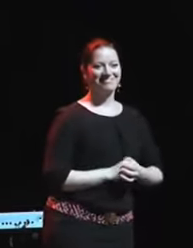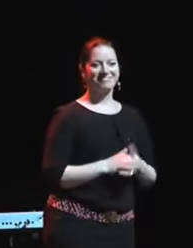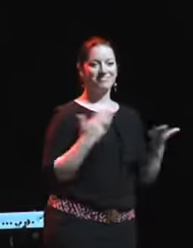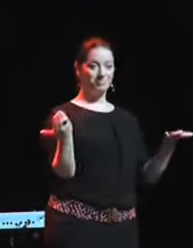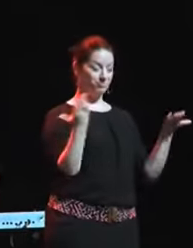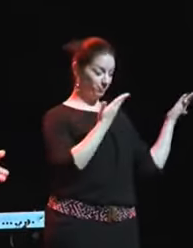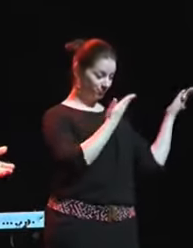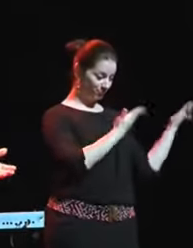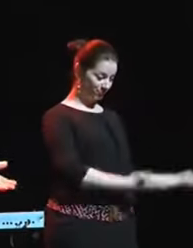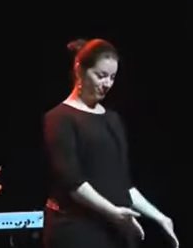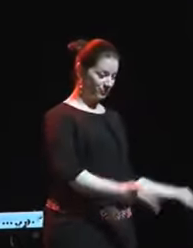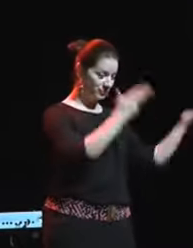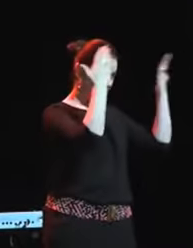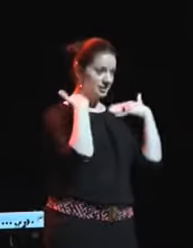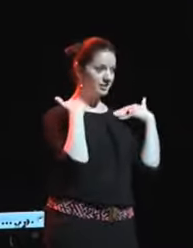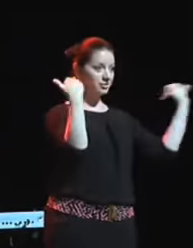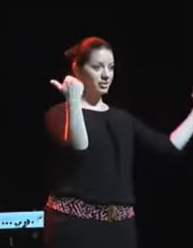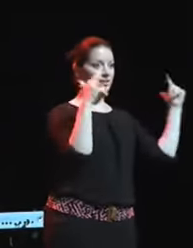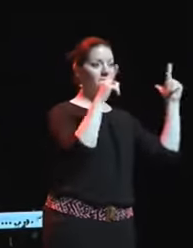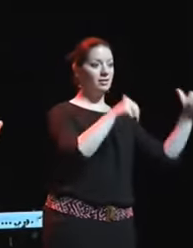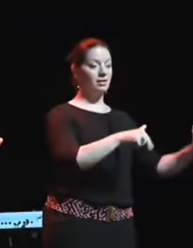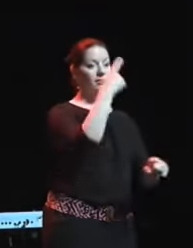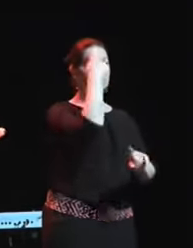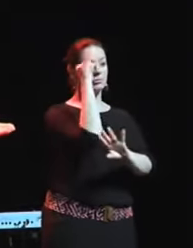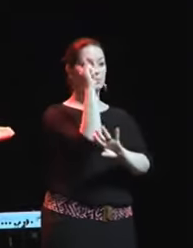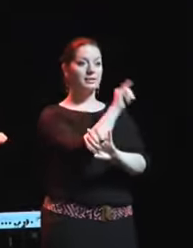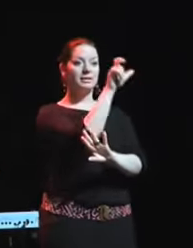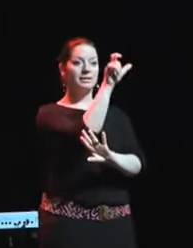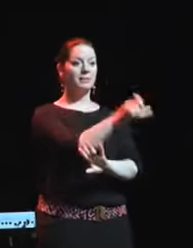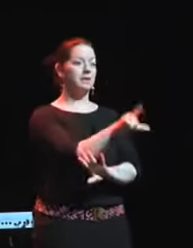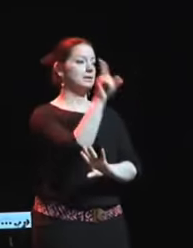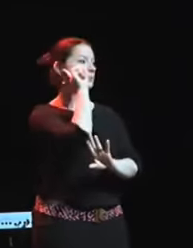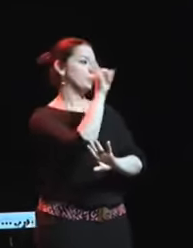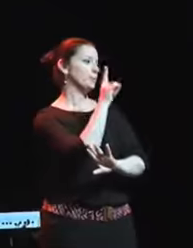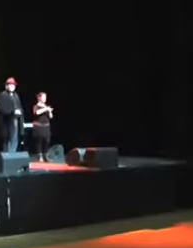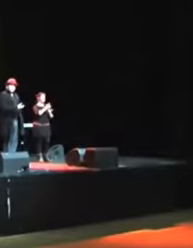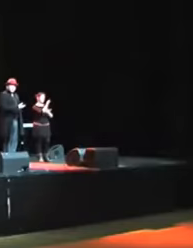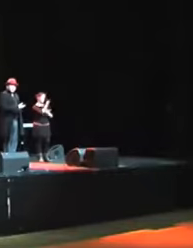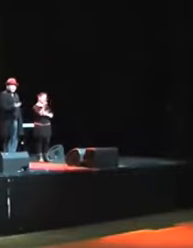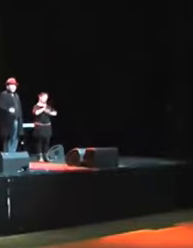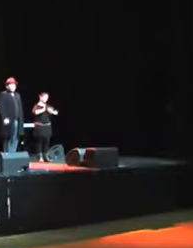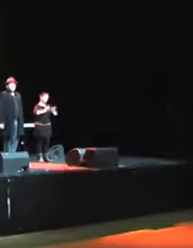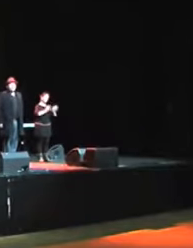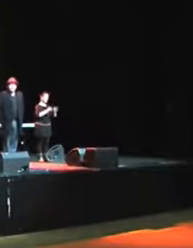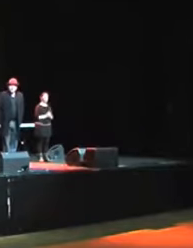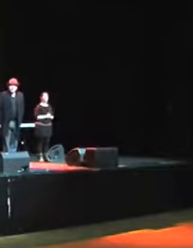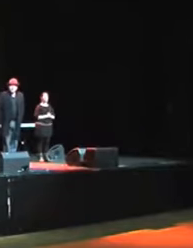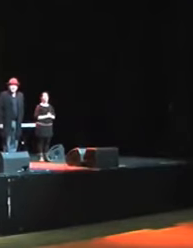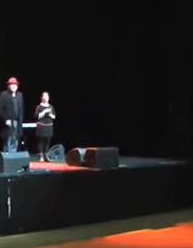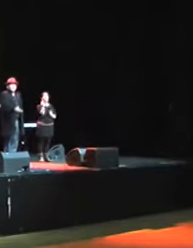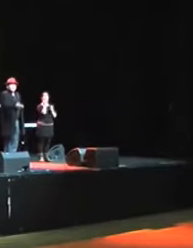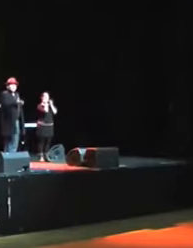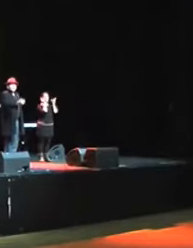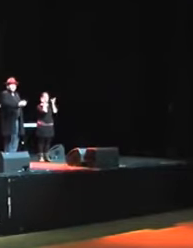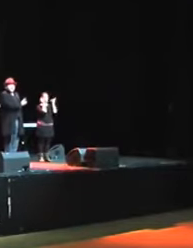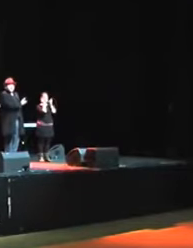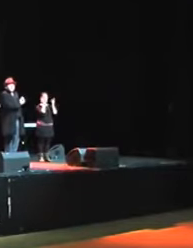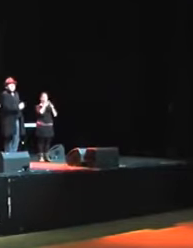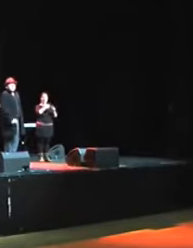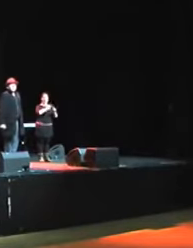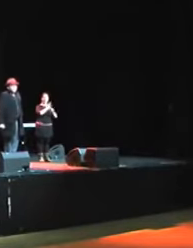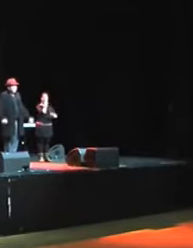Rachel est là pour les personnes sourdes et malentendantes pratiquant la langue des signes. Ne soyez donc pas surpris. Rendre